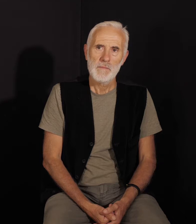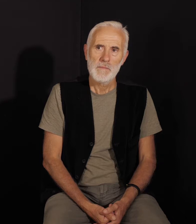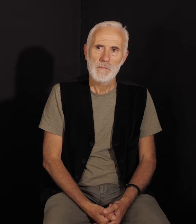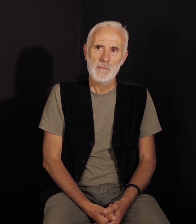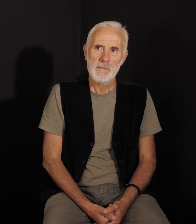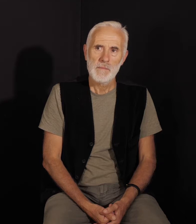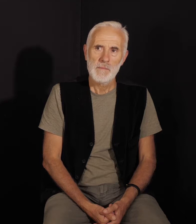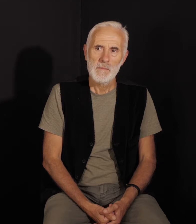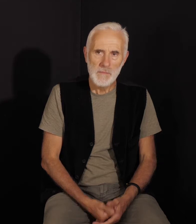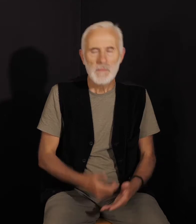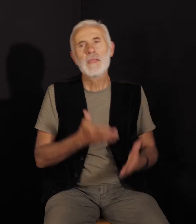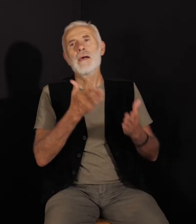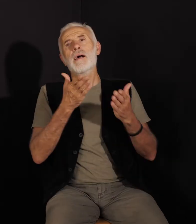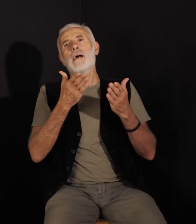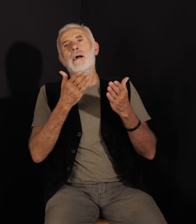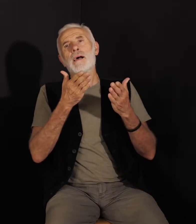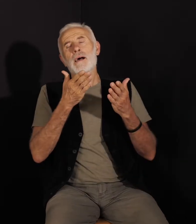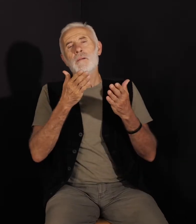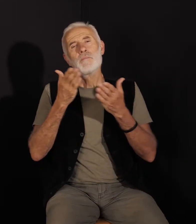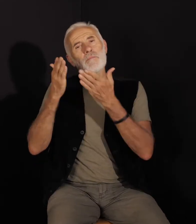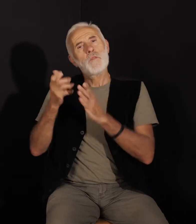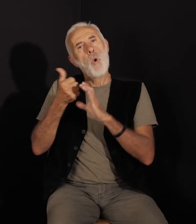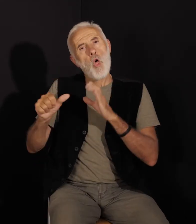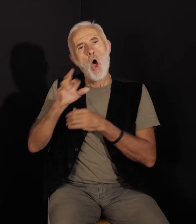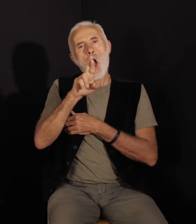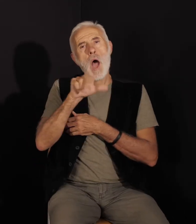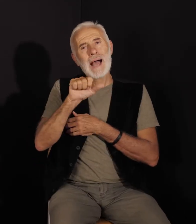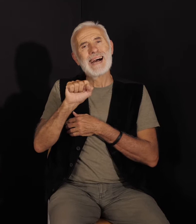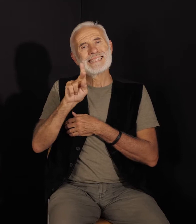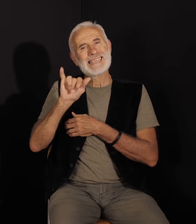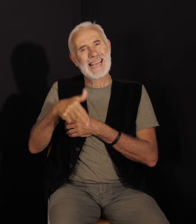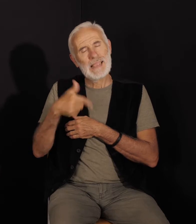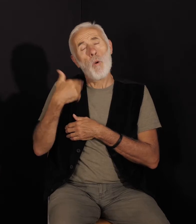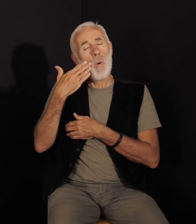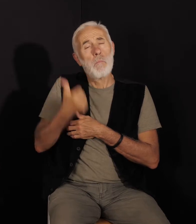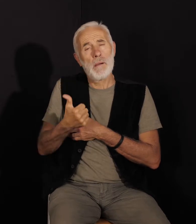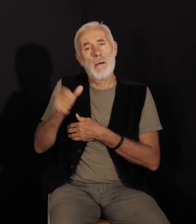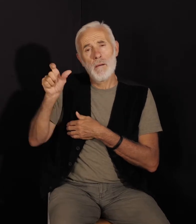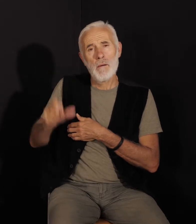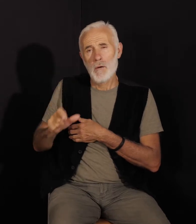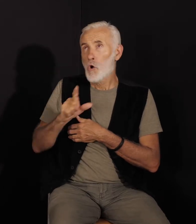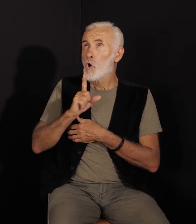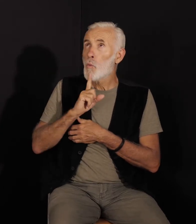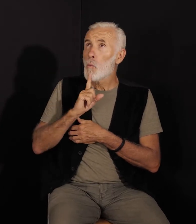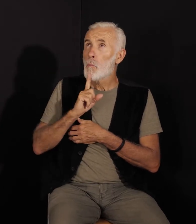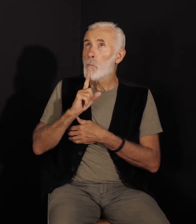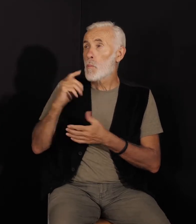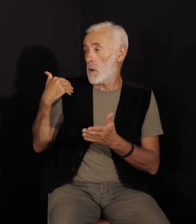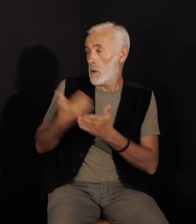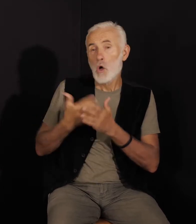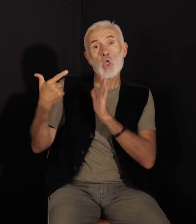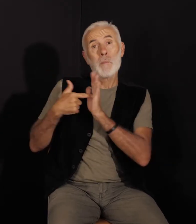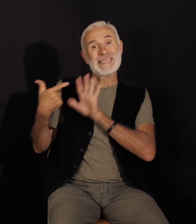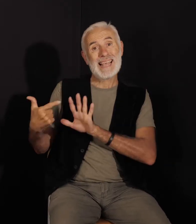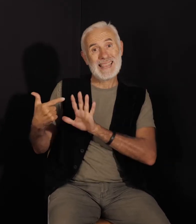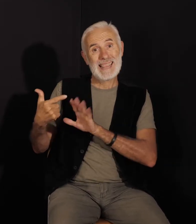Alors, Jonah Raskin, pour vous le présenter, oui, je le connais bien et depuis 2007, en fait, puisque le premier